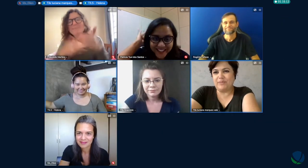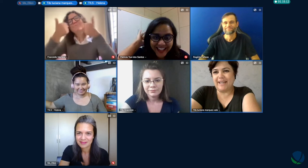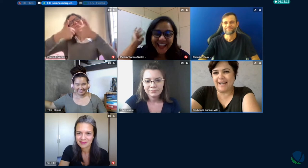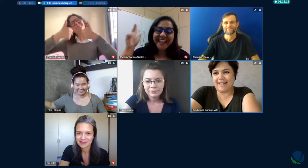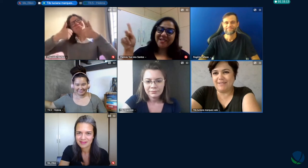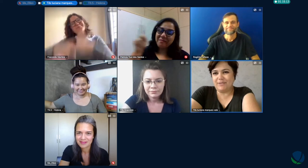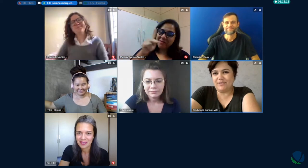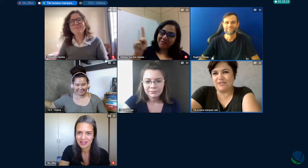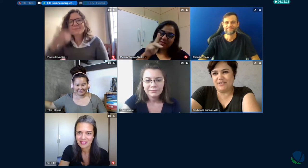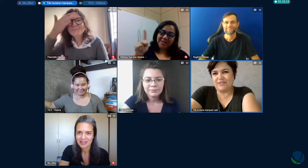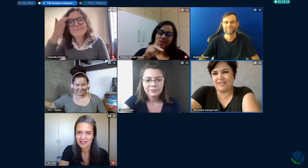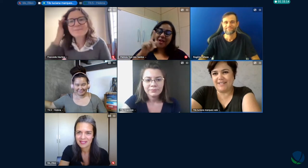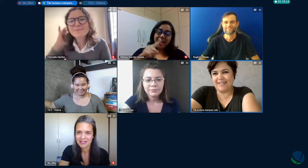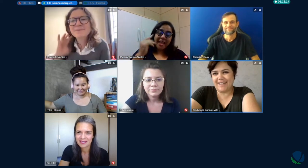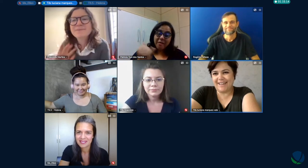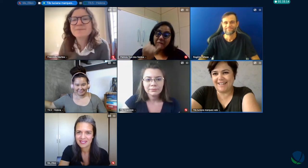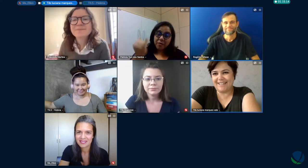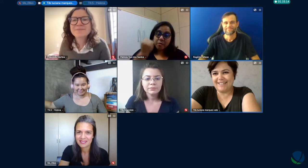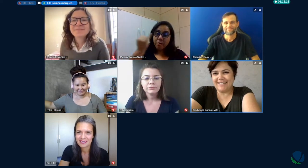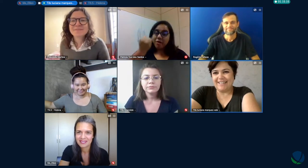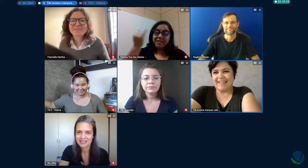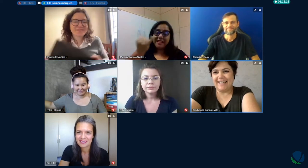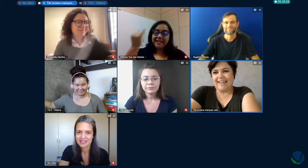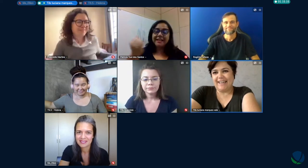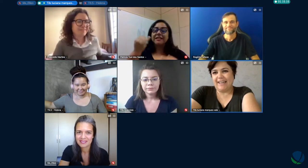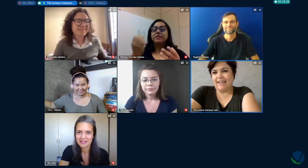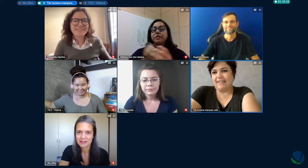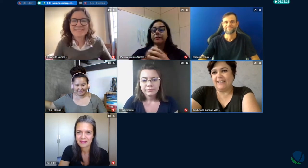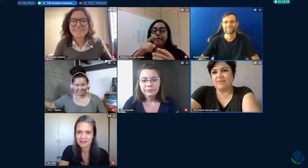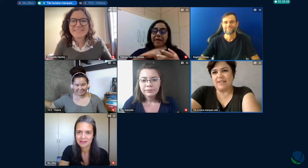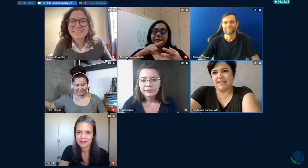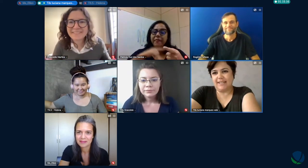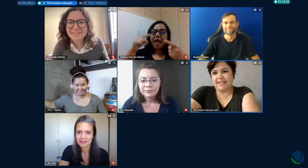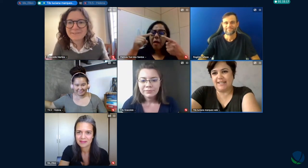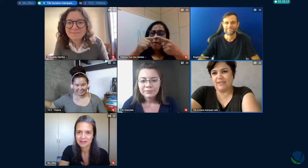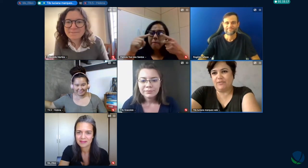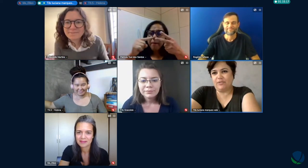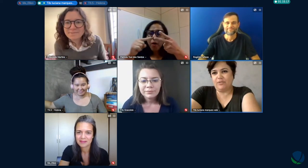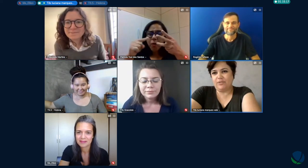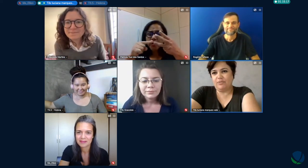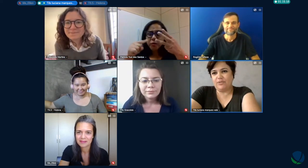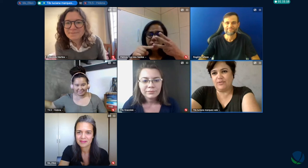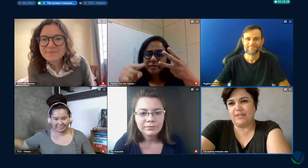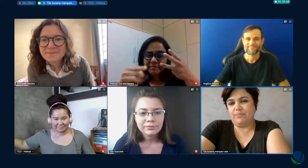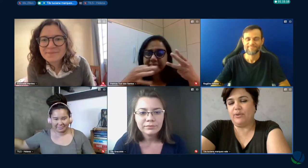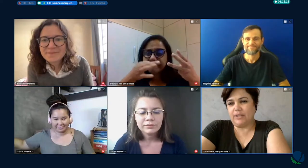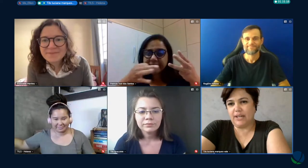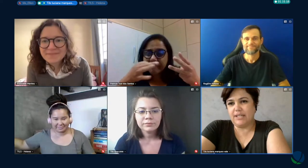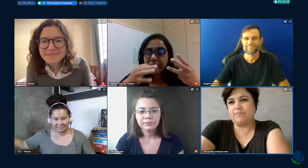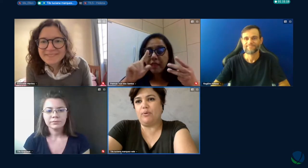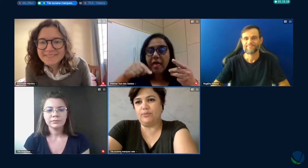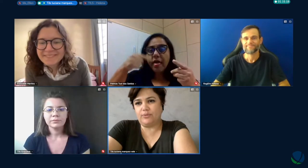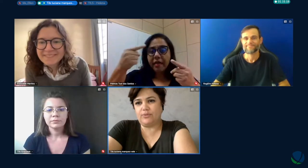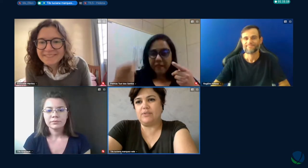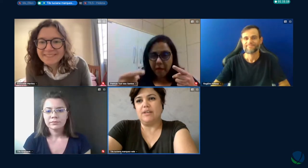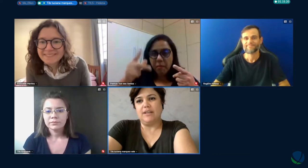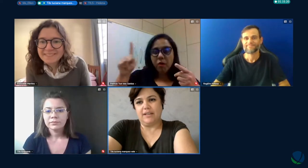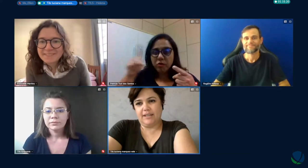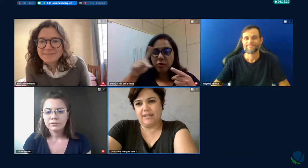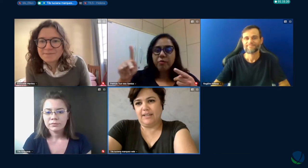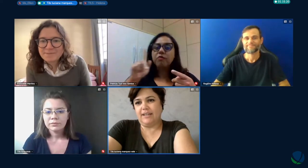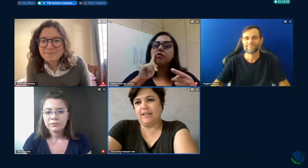Bom, muito obrigada, professora Franciele. Tenho certeza que foram contribuições importantes,